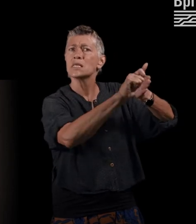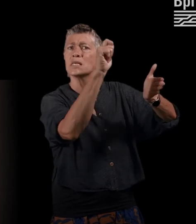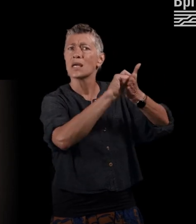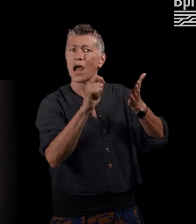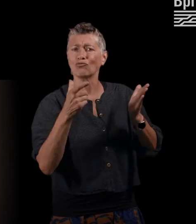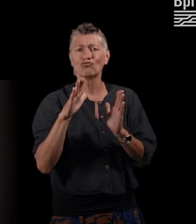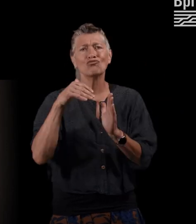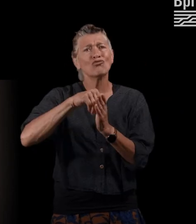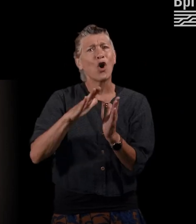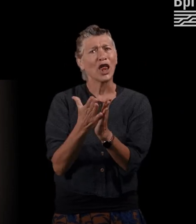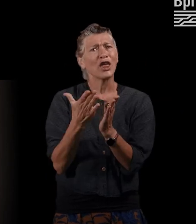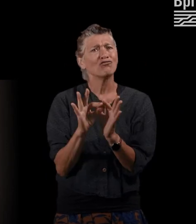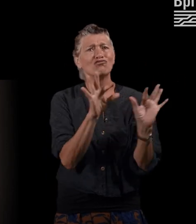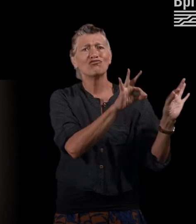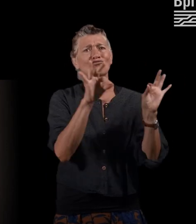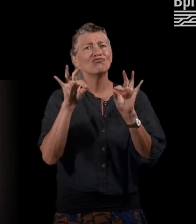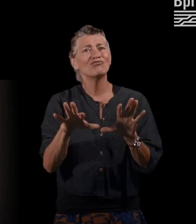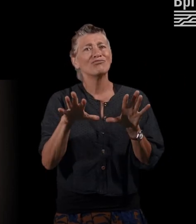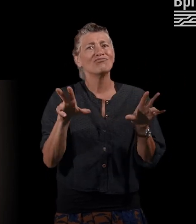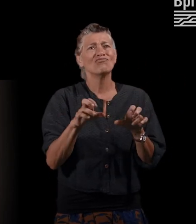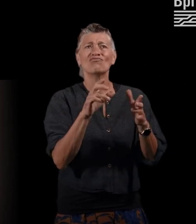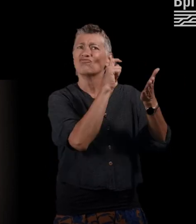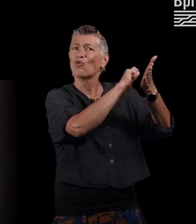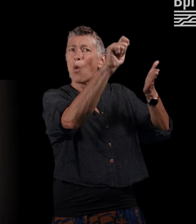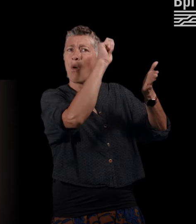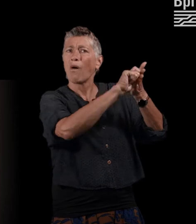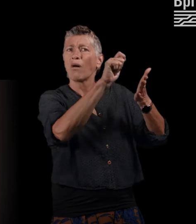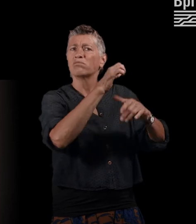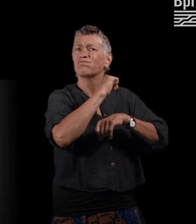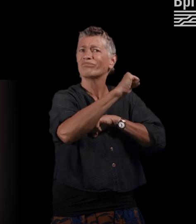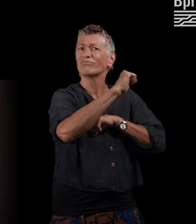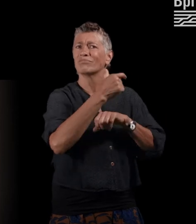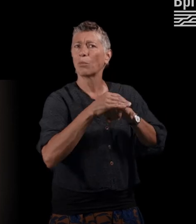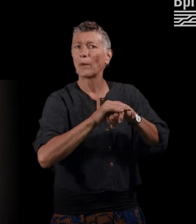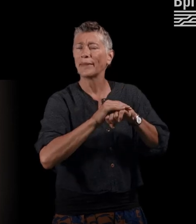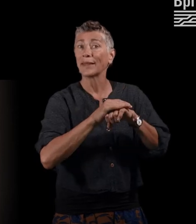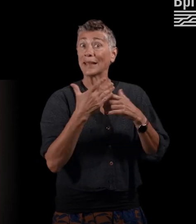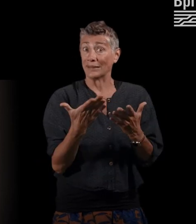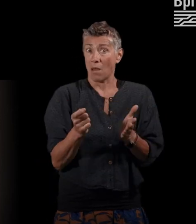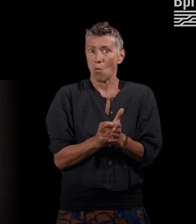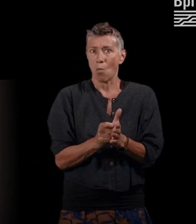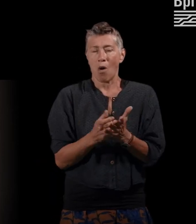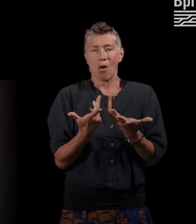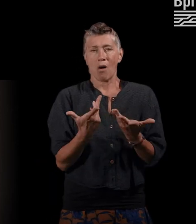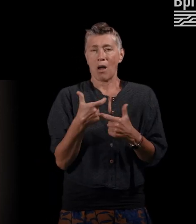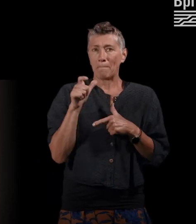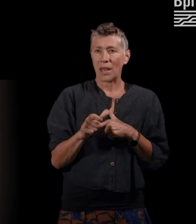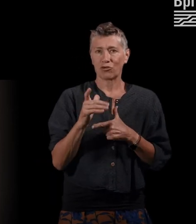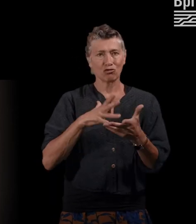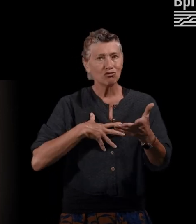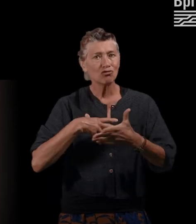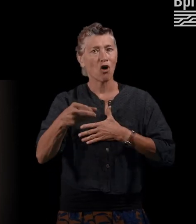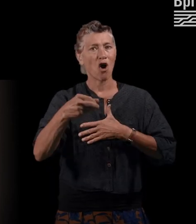écrivez d'ailleurs, les slogans qu'on retrouve sur les murs des immeubles. C'est ce moment-là qui est important, c'est